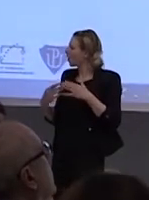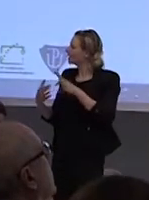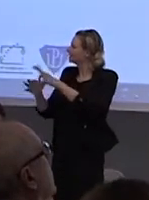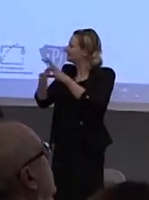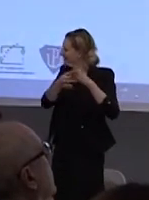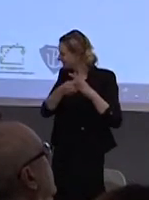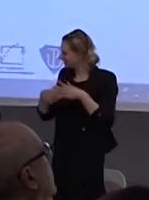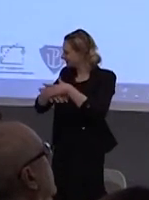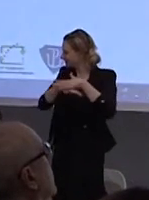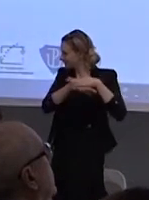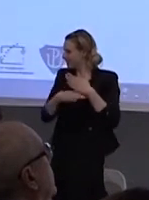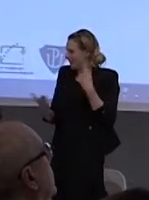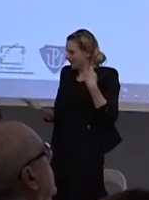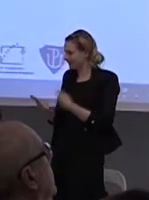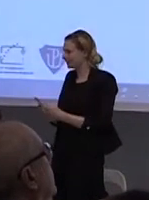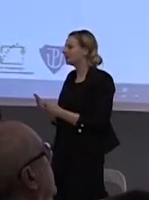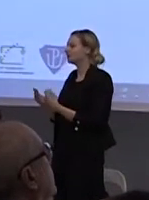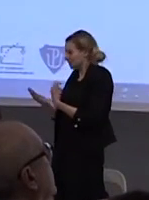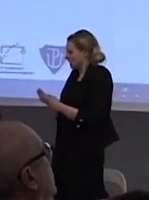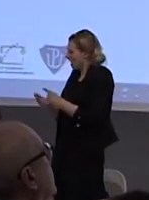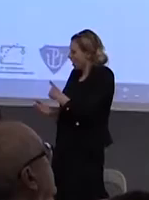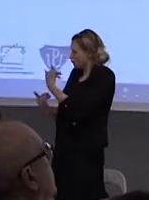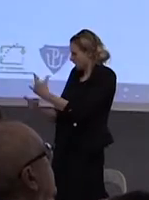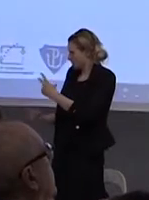na své přátele a na to, jak jsou pro vás důležití.